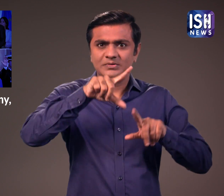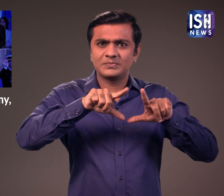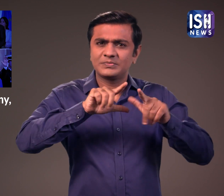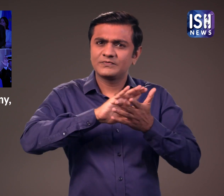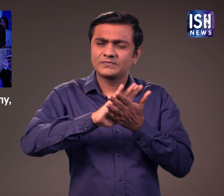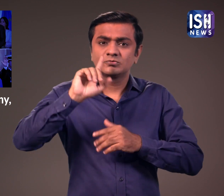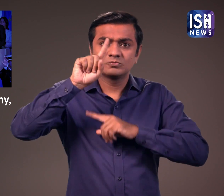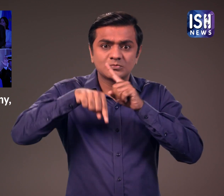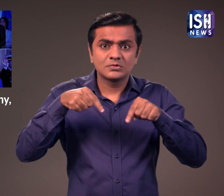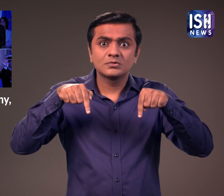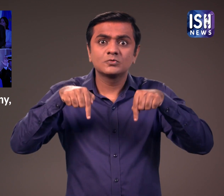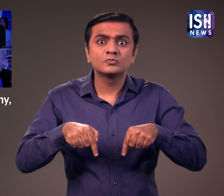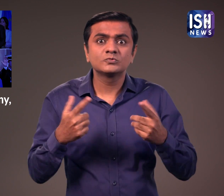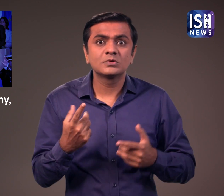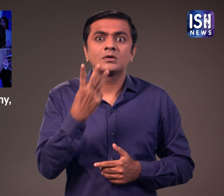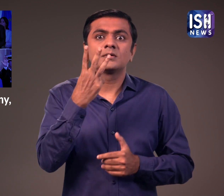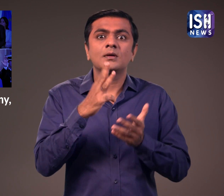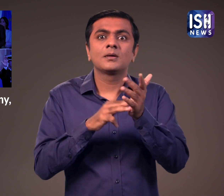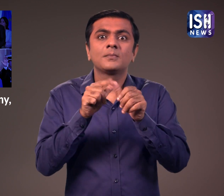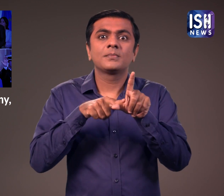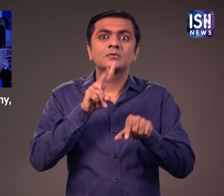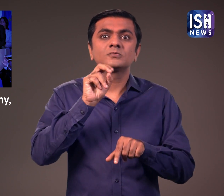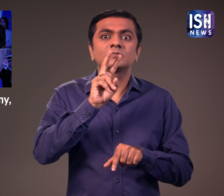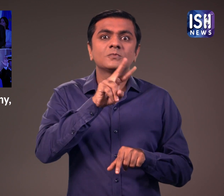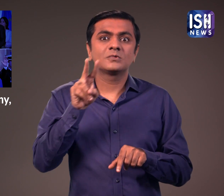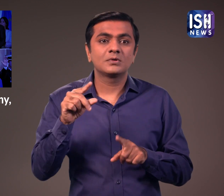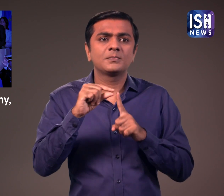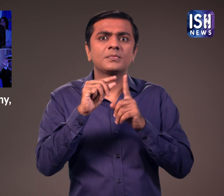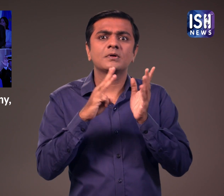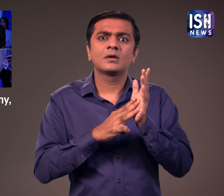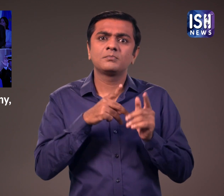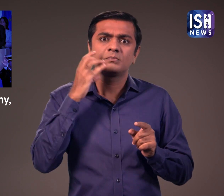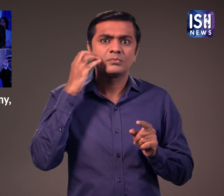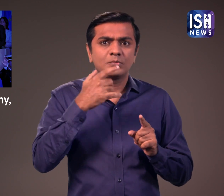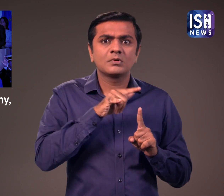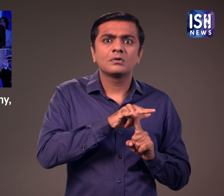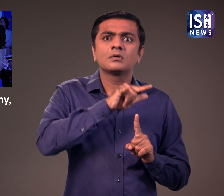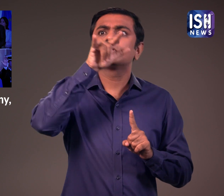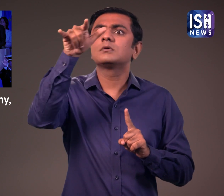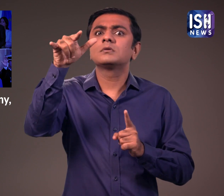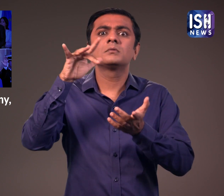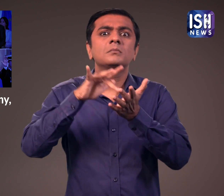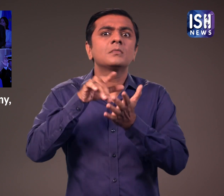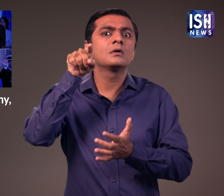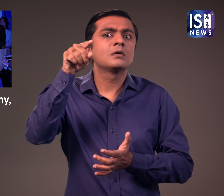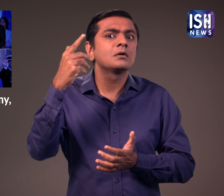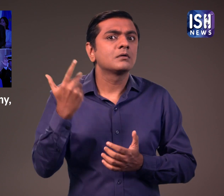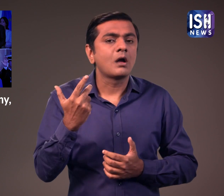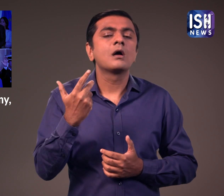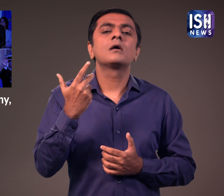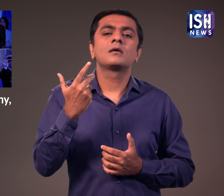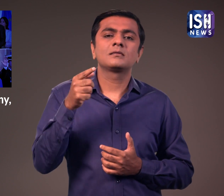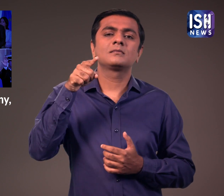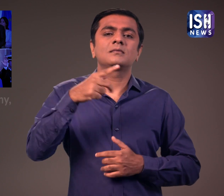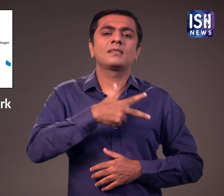करने के बाद आज 3 मैं 2022 को मोदी ने डेन्मारक की राज़दानी कोपनेगन की यातरा की